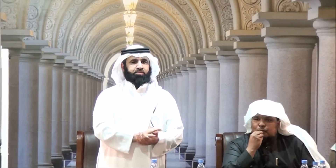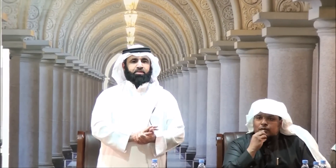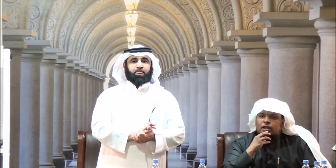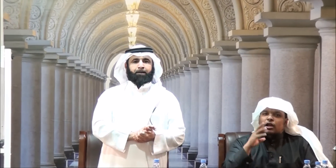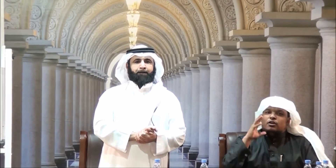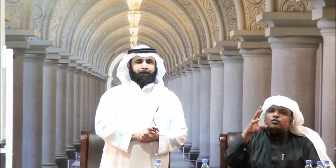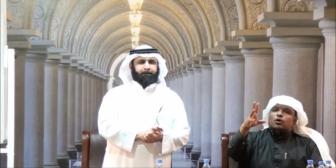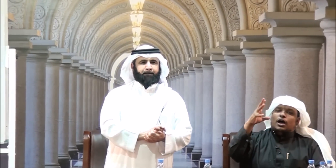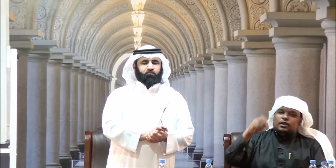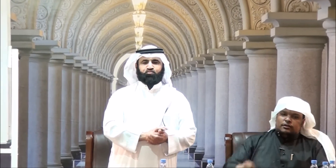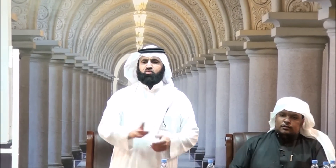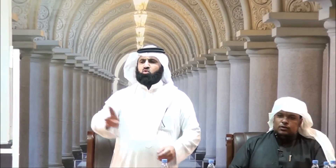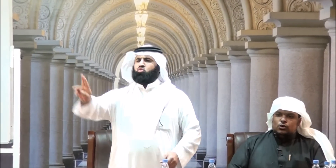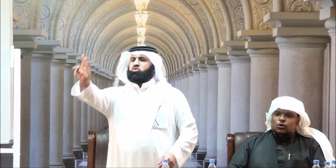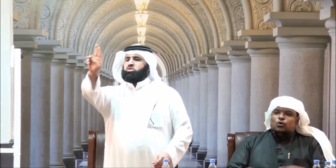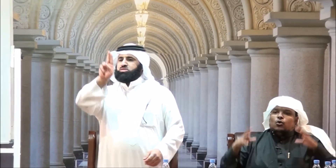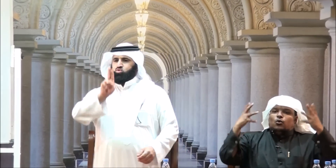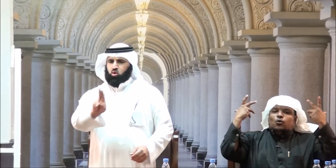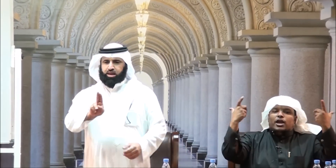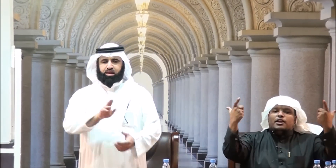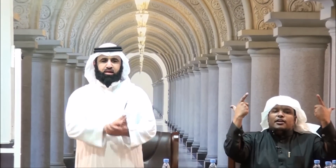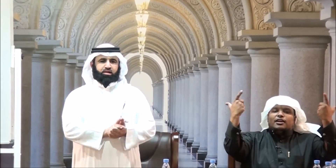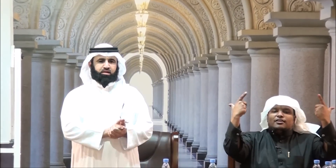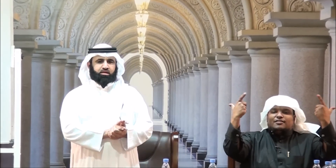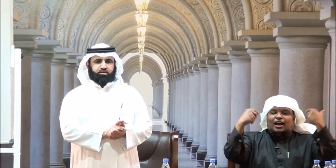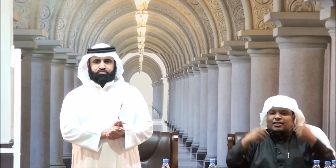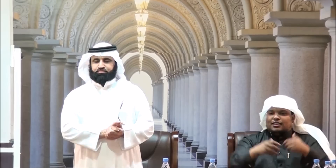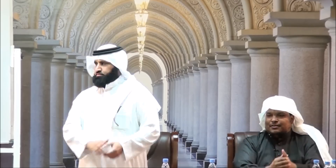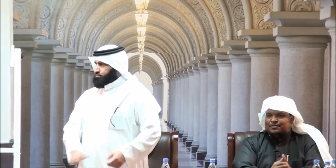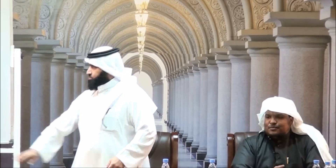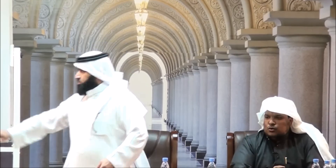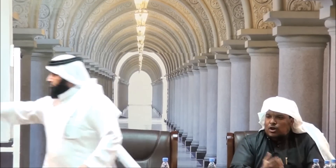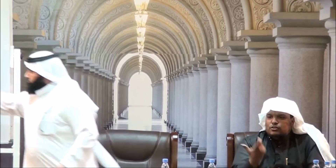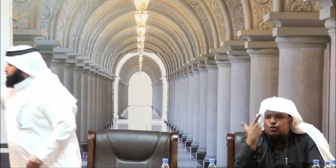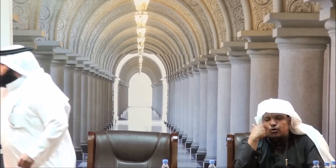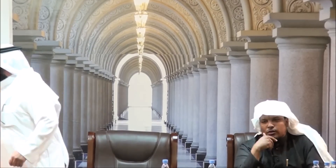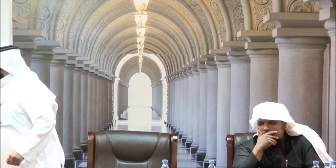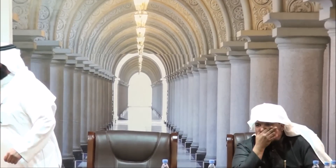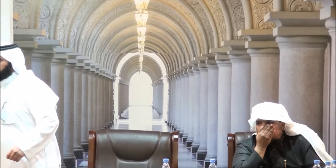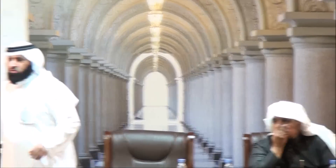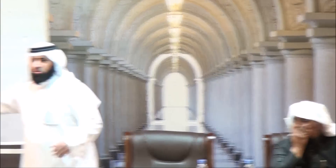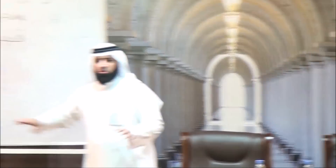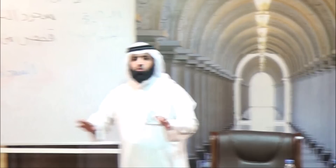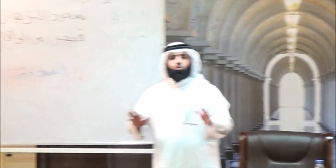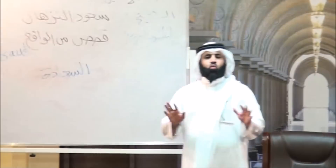طيب السؤال وين نلقى السعادة؟ وين تكون؟